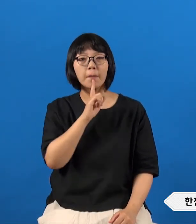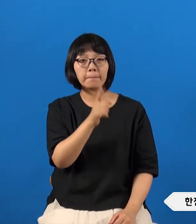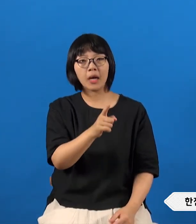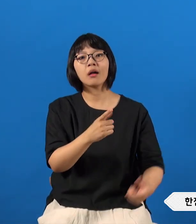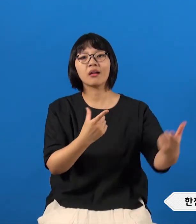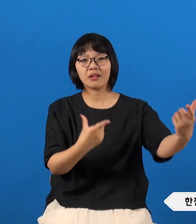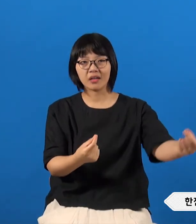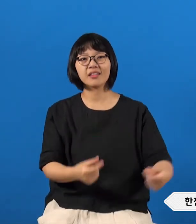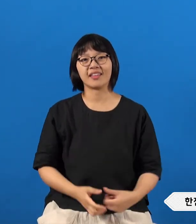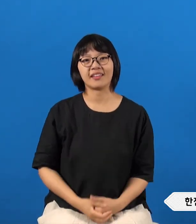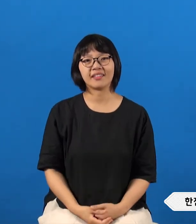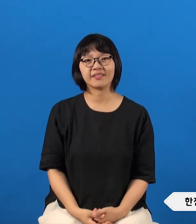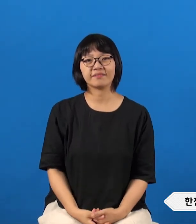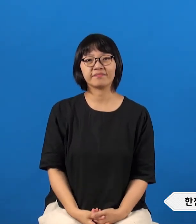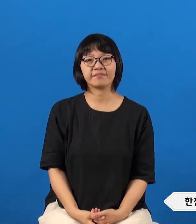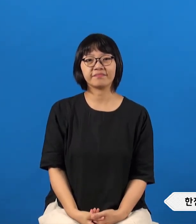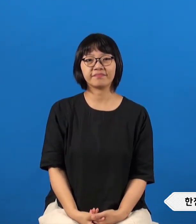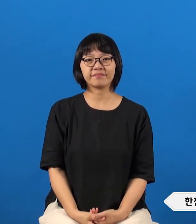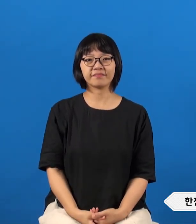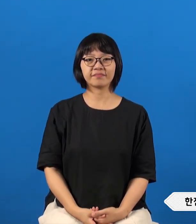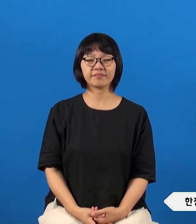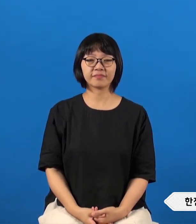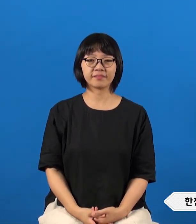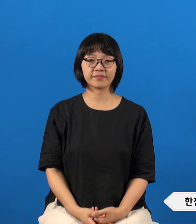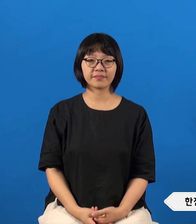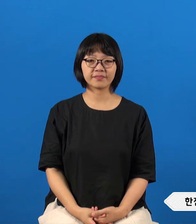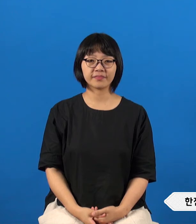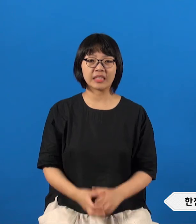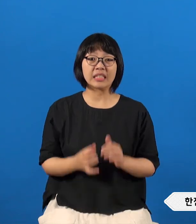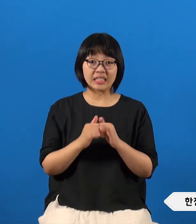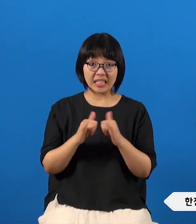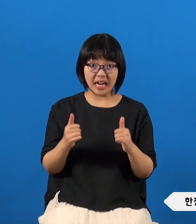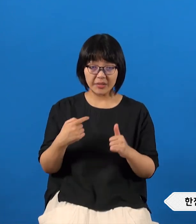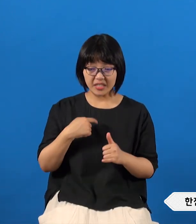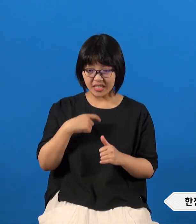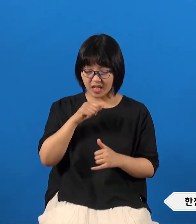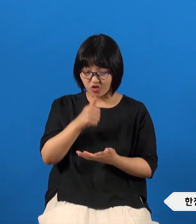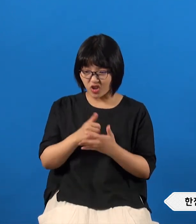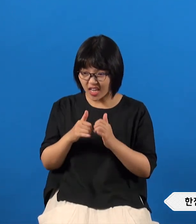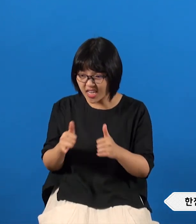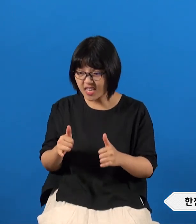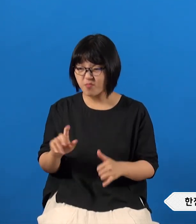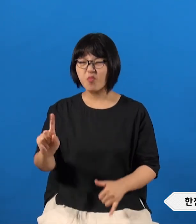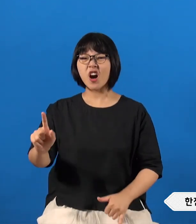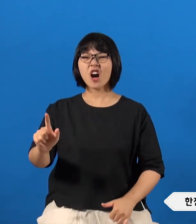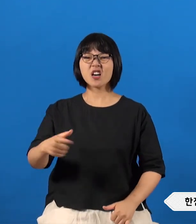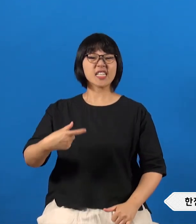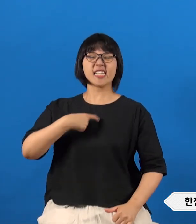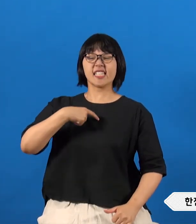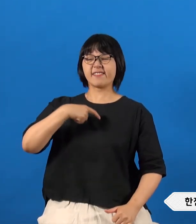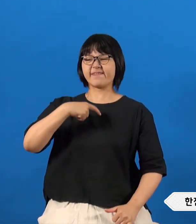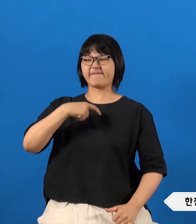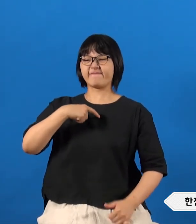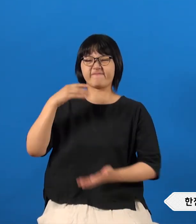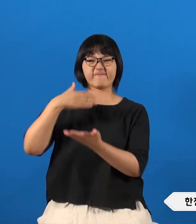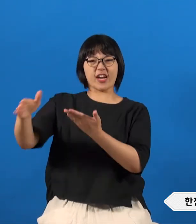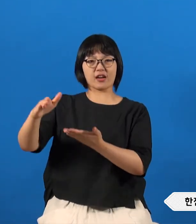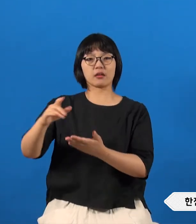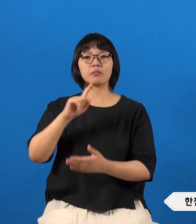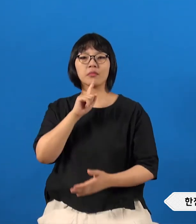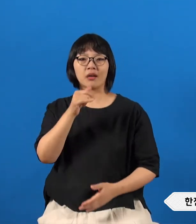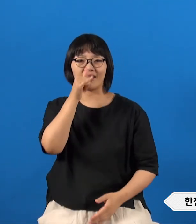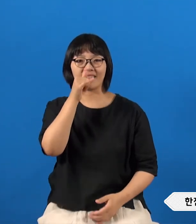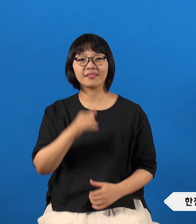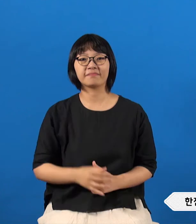0.0000001%도 없다 하는 것을 전제로 하기 때문에 사람들이 그걸 죽으라고 싫어합니다. 내가 왜 그런 사람이냐?